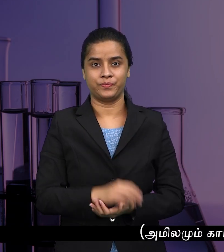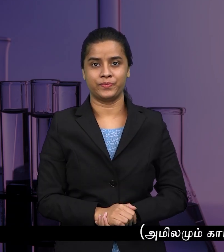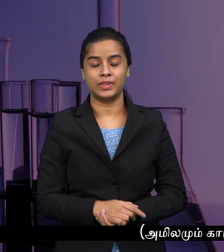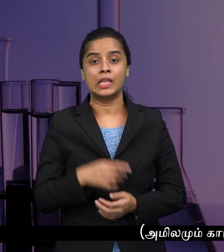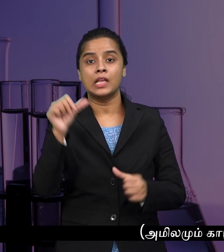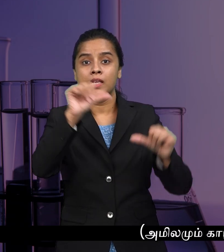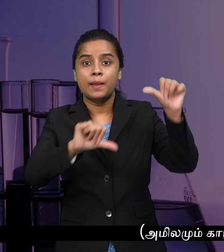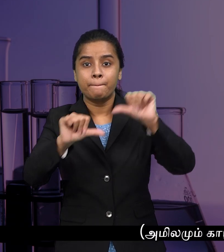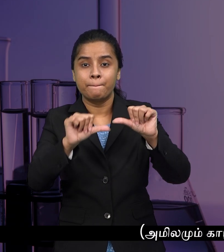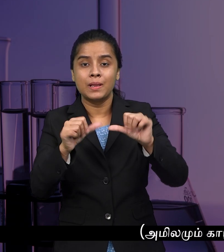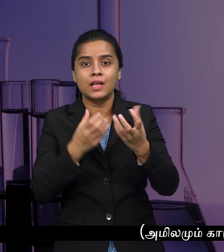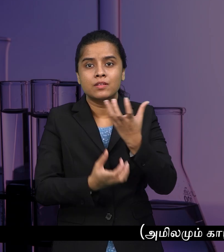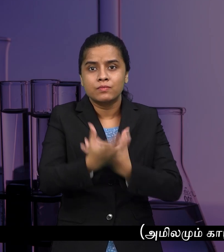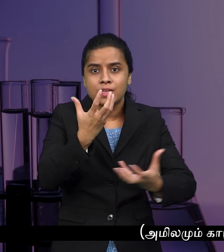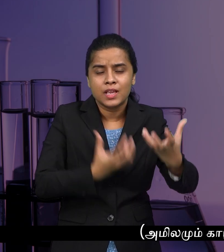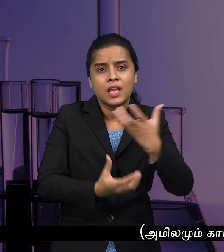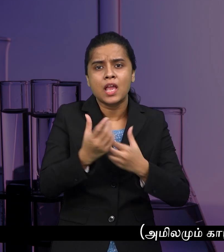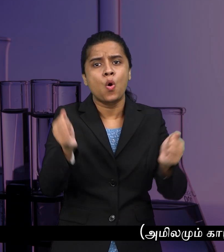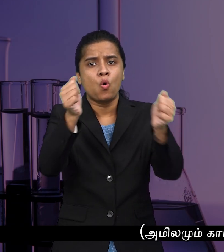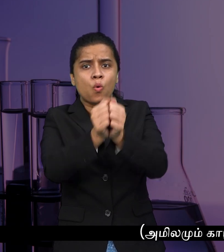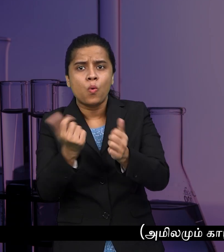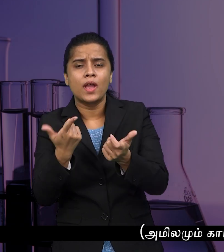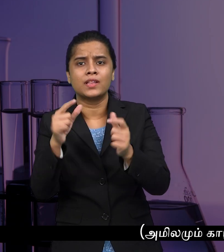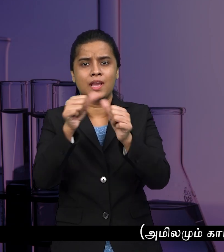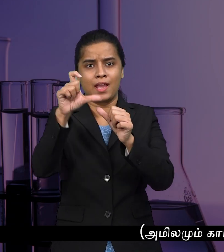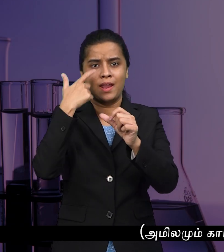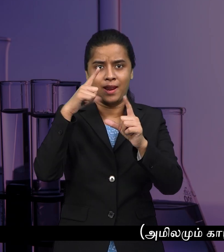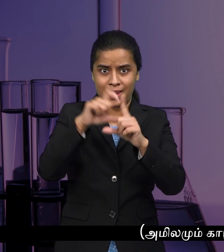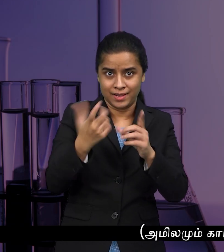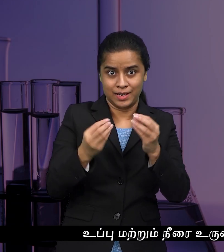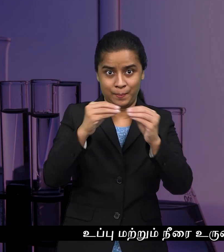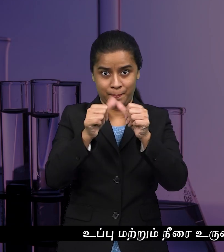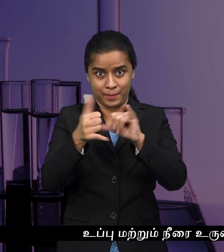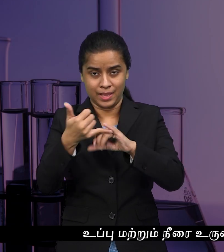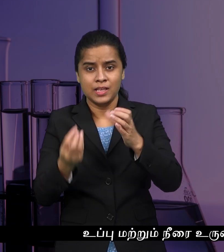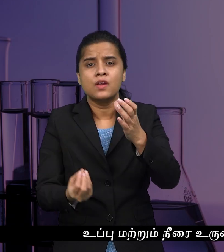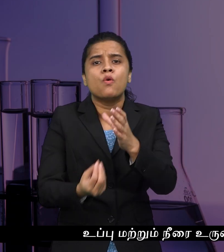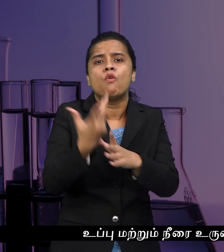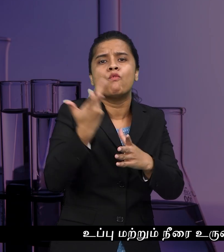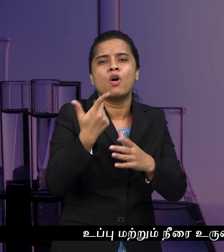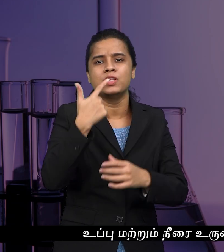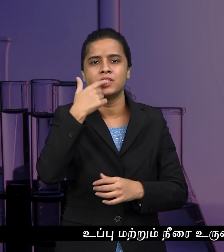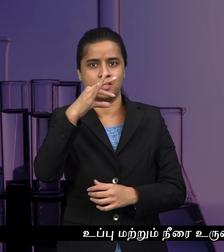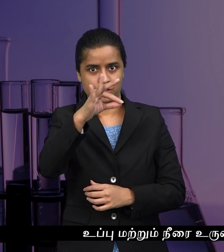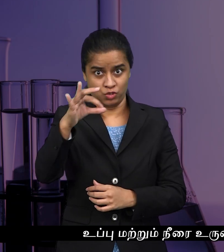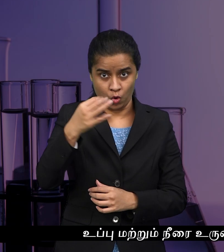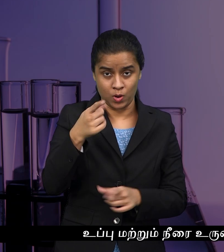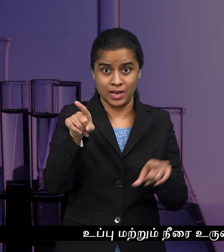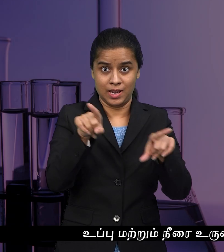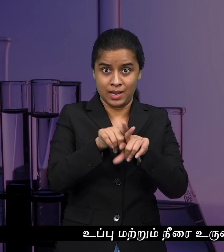அதாவது அமிலமும் காரங்களையும் வினை புரிந்து உப்பு மற்றும் நீரை உருவாக்கும் ஒரு ரசாயன